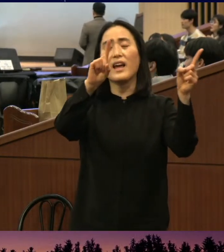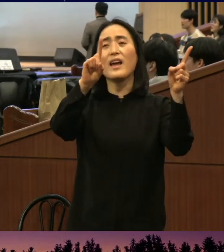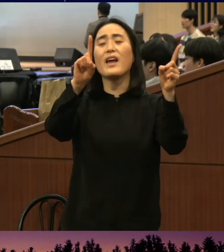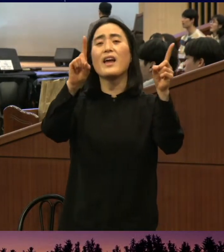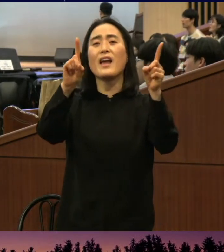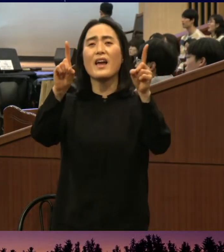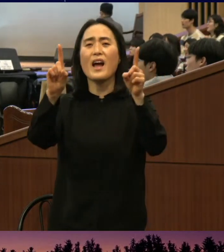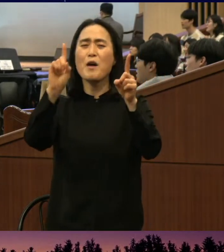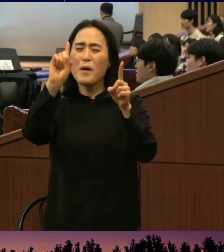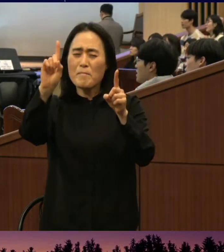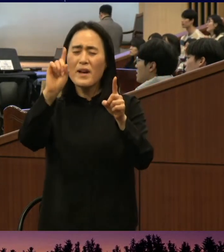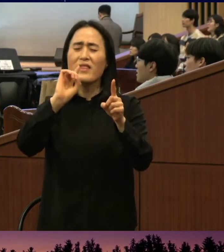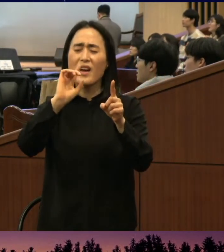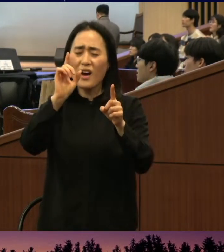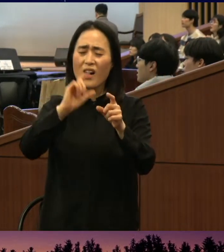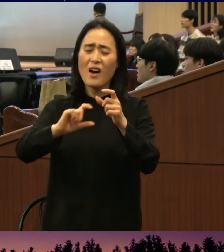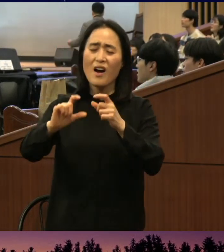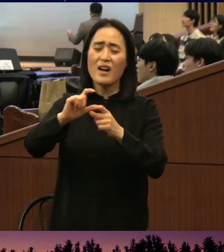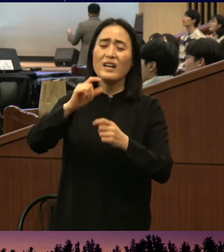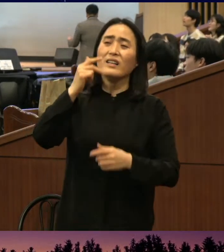일으키시네. 한 번만 더 합시다.